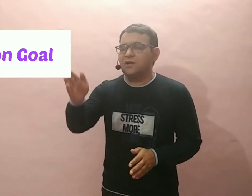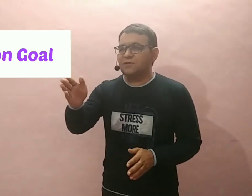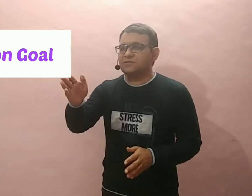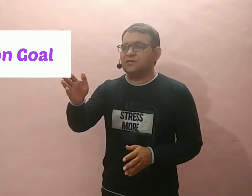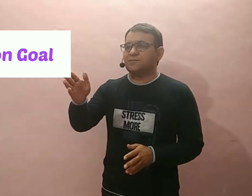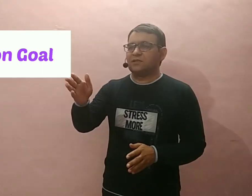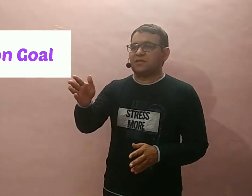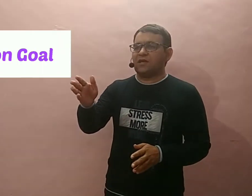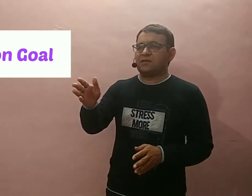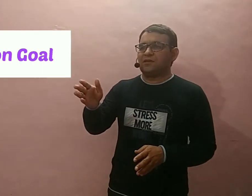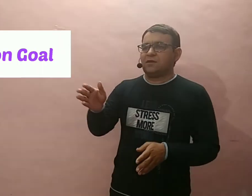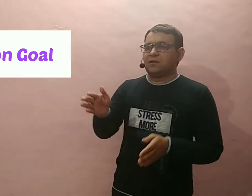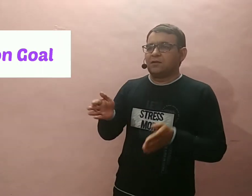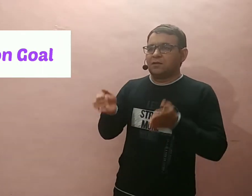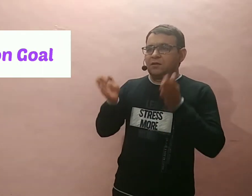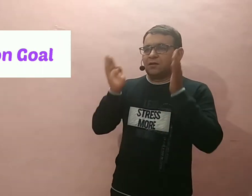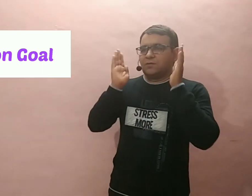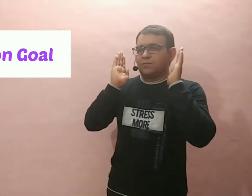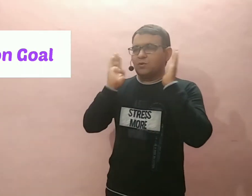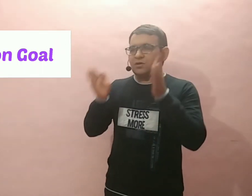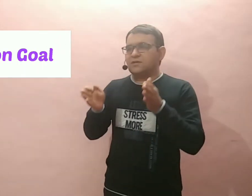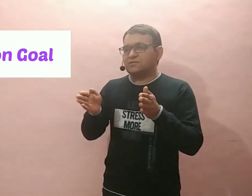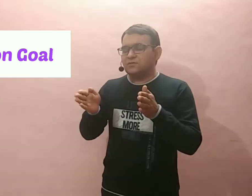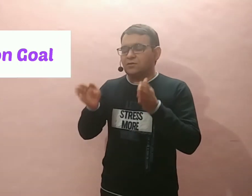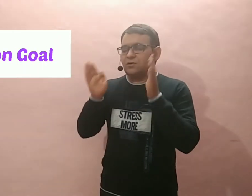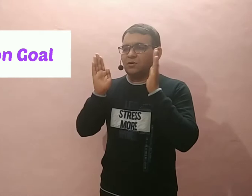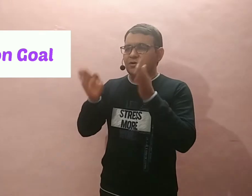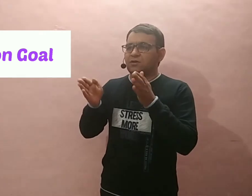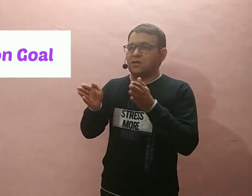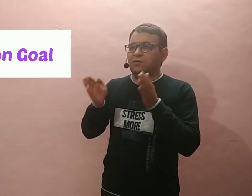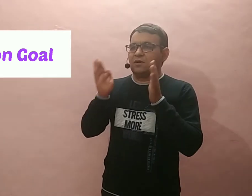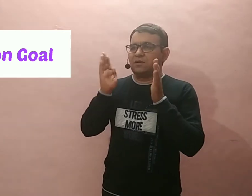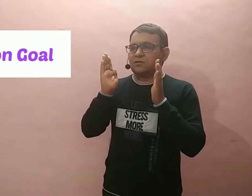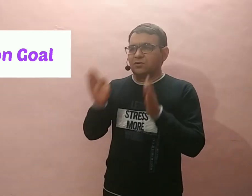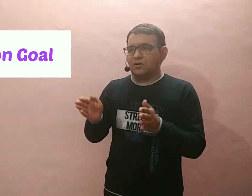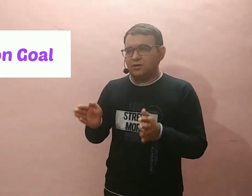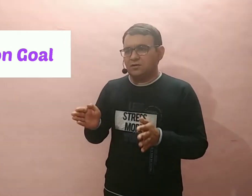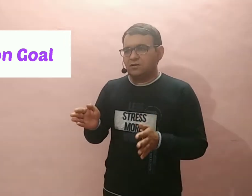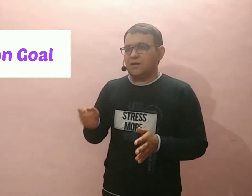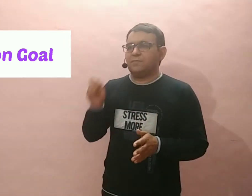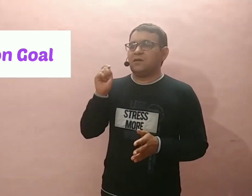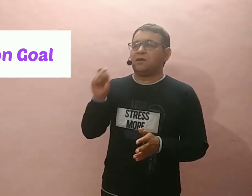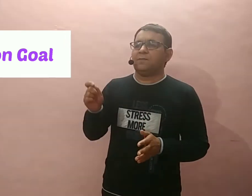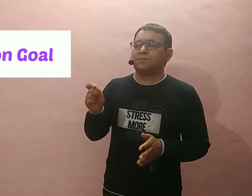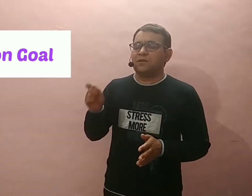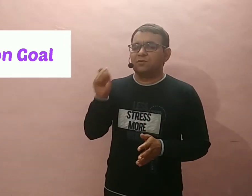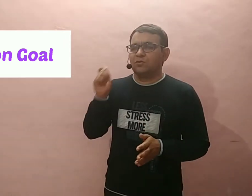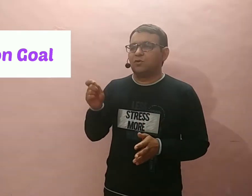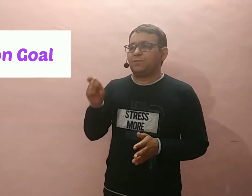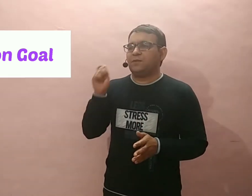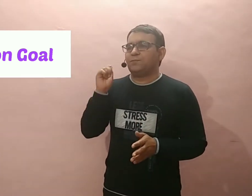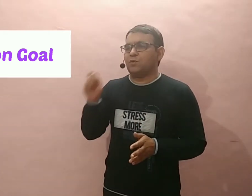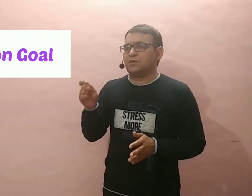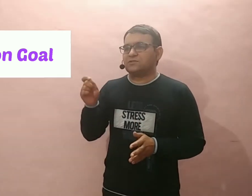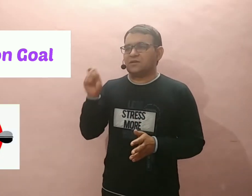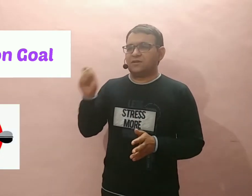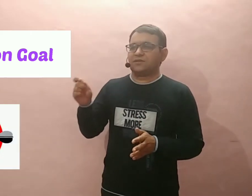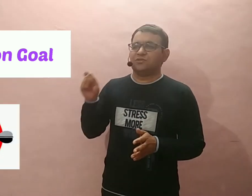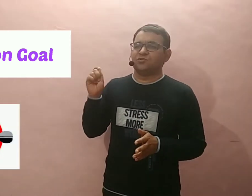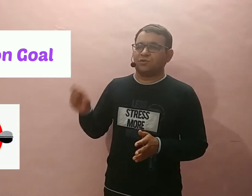हमें सीख मिलता है कि फोकस ऑन आवर गोल, हमें अपने गोल पे फोकस करने की जरूरत